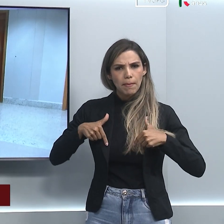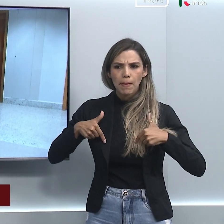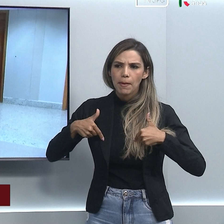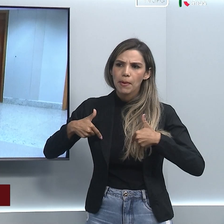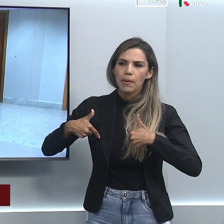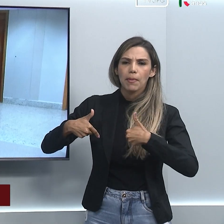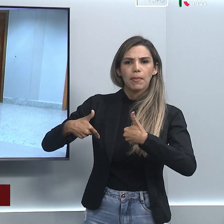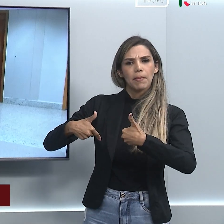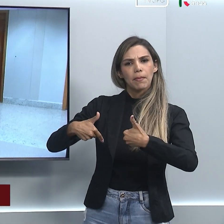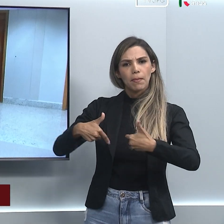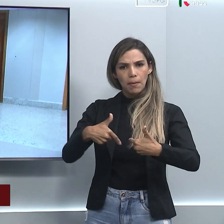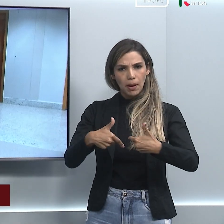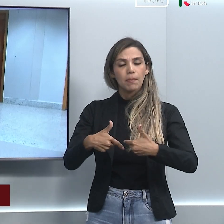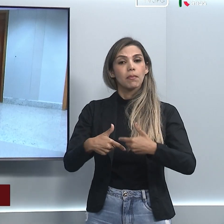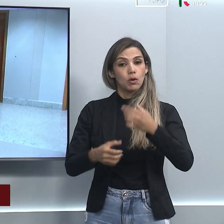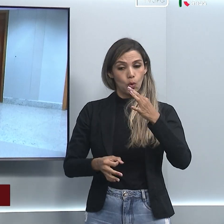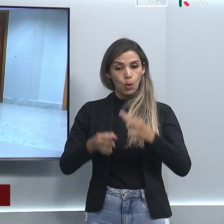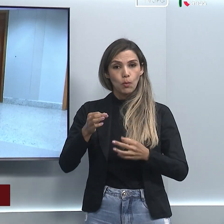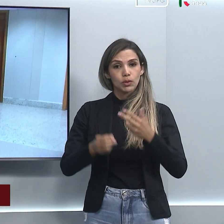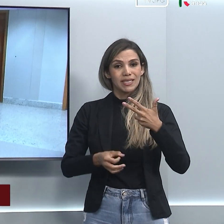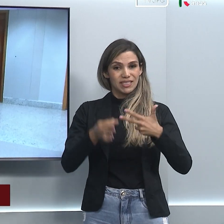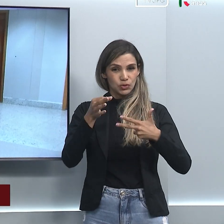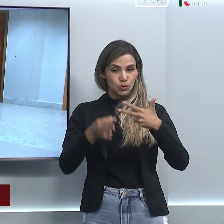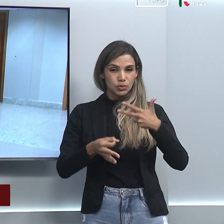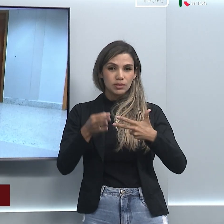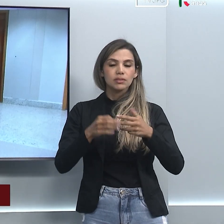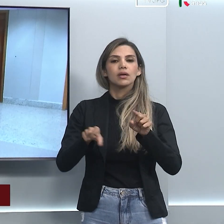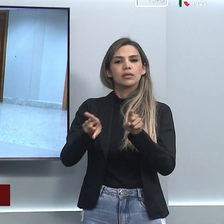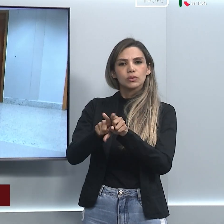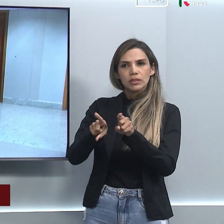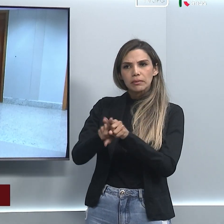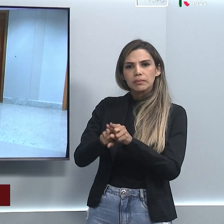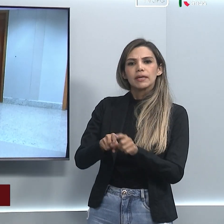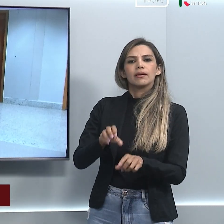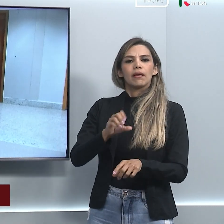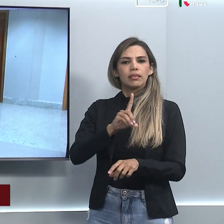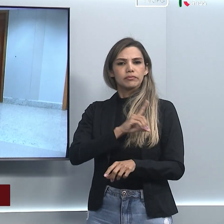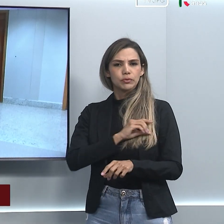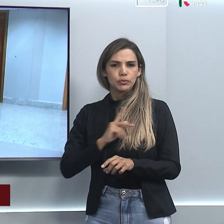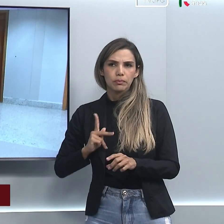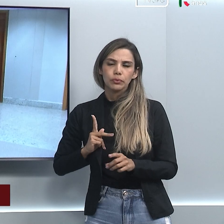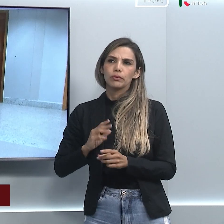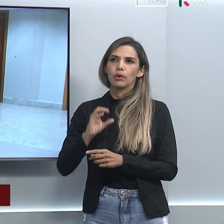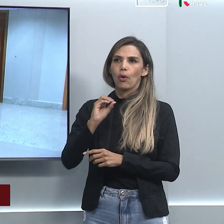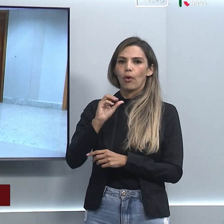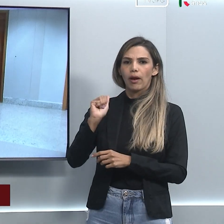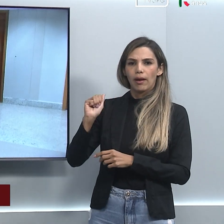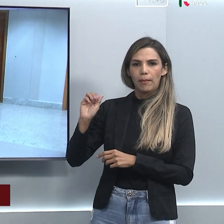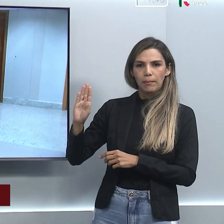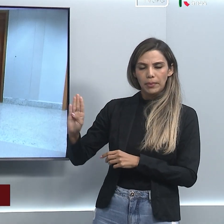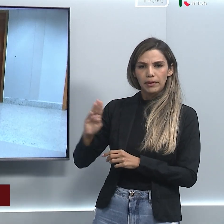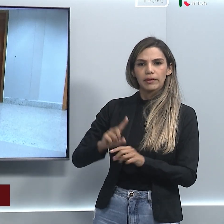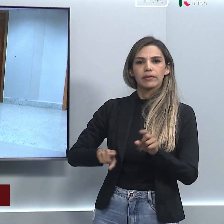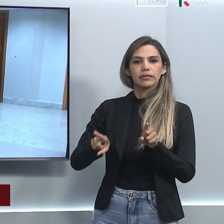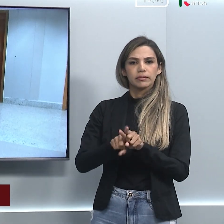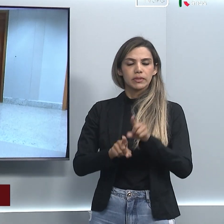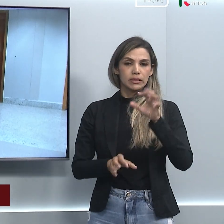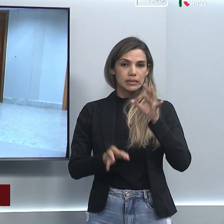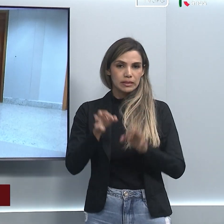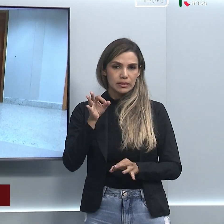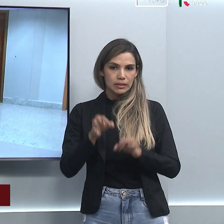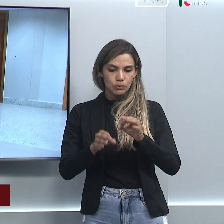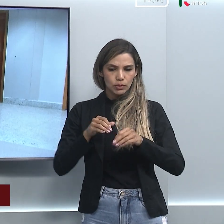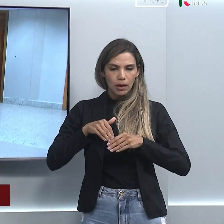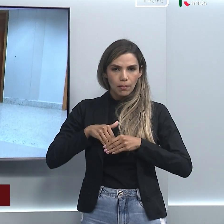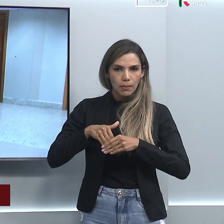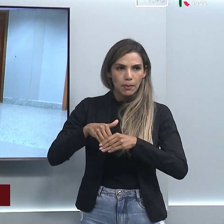apenas o Poder Judiciário, mas também o Ministério Público, Defensoria, OAB, Tribunal Regional Eleitoral, né,